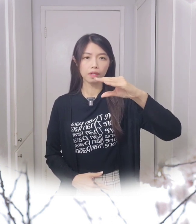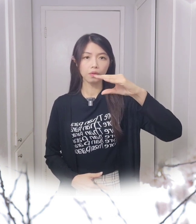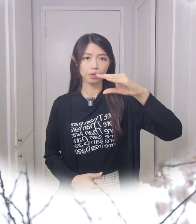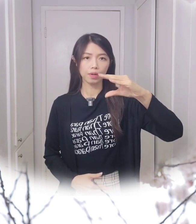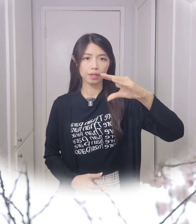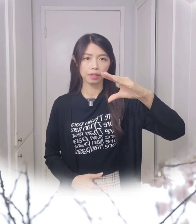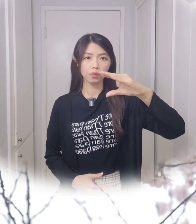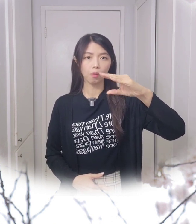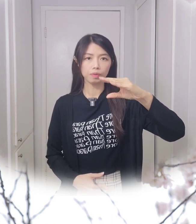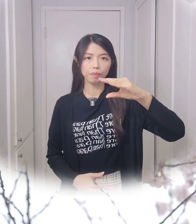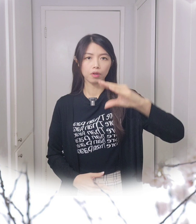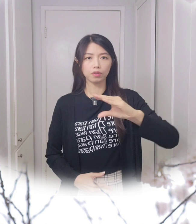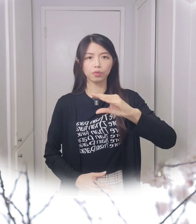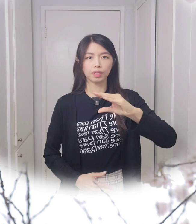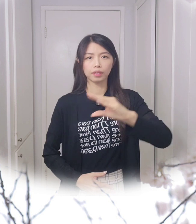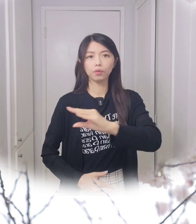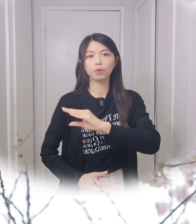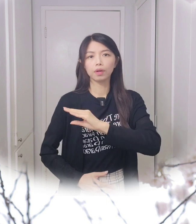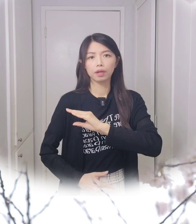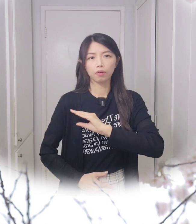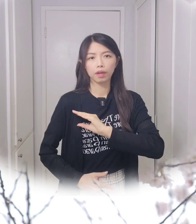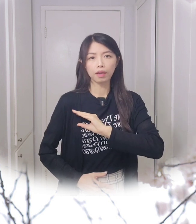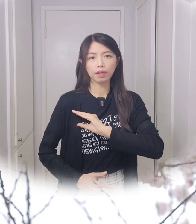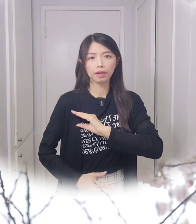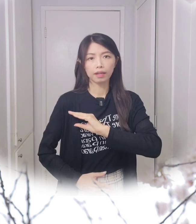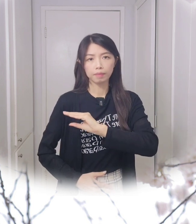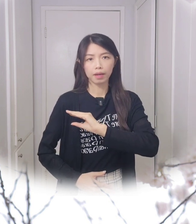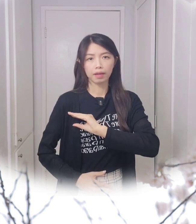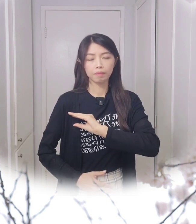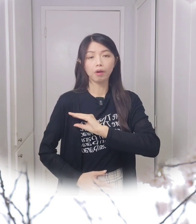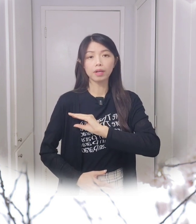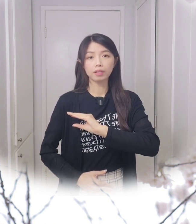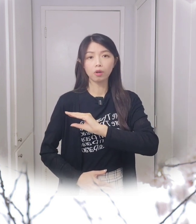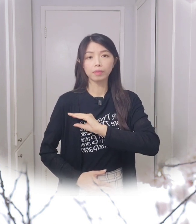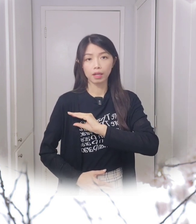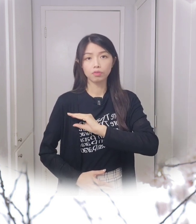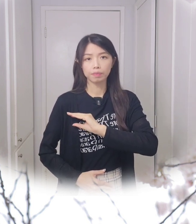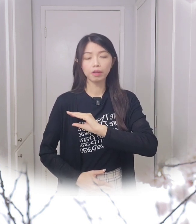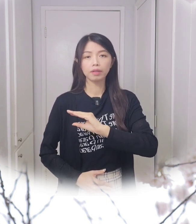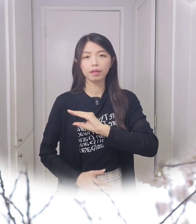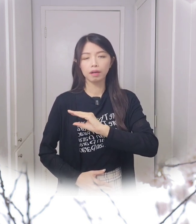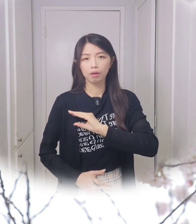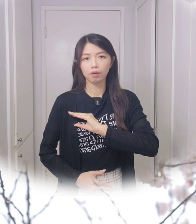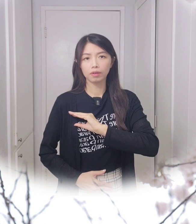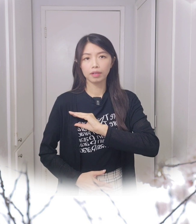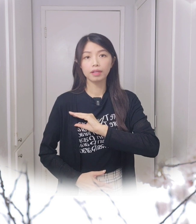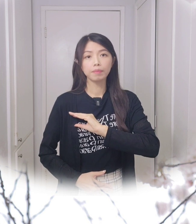손등이 위로와 이 상태로 엄지만 벌려주시고 이 상태로 이렇게 가슴에 명찰처럼 달아주시면